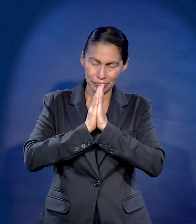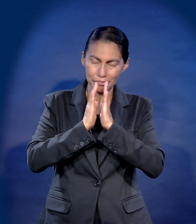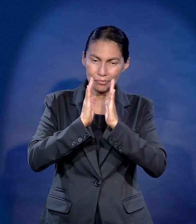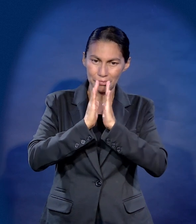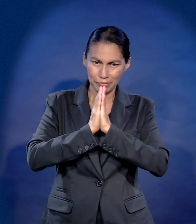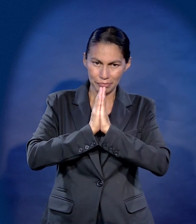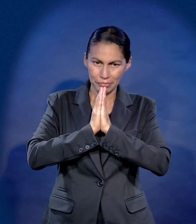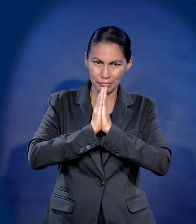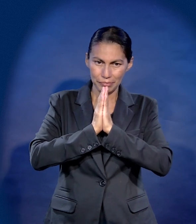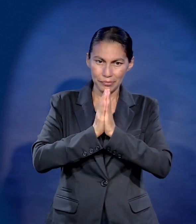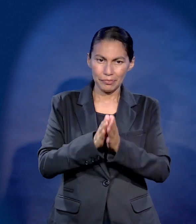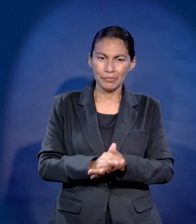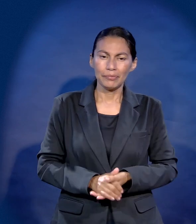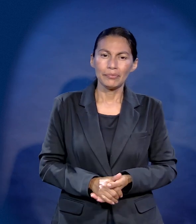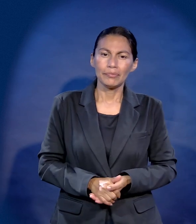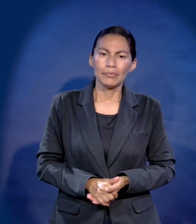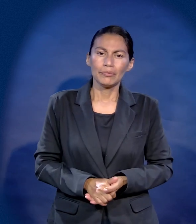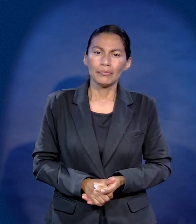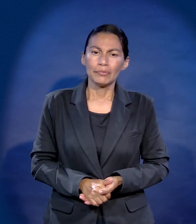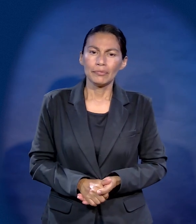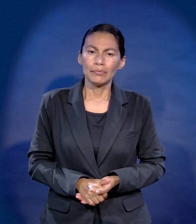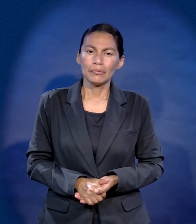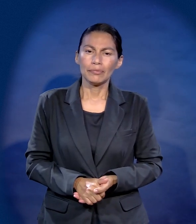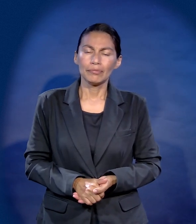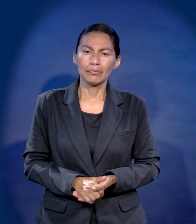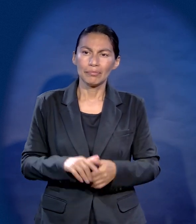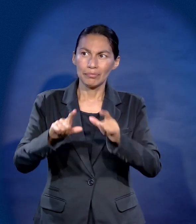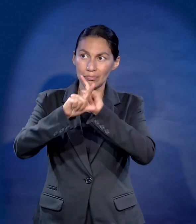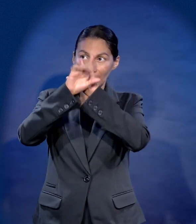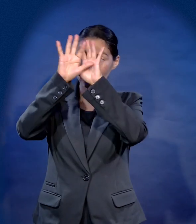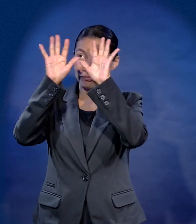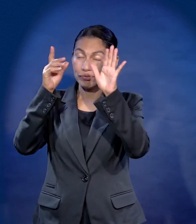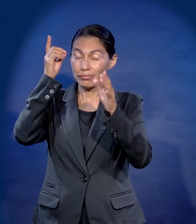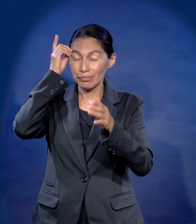Amén. Amén.